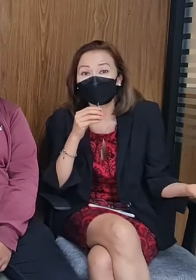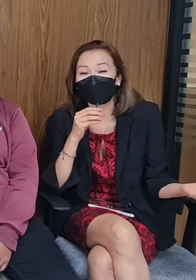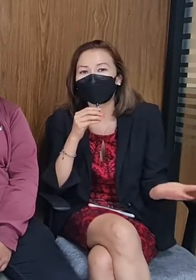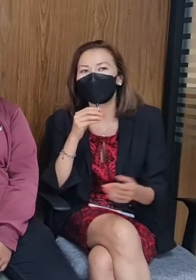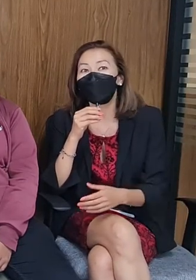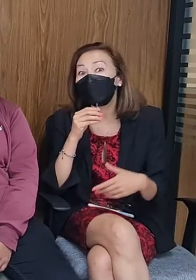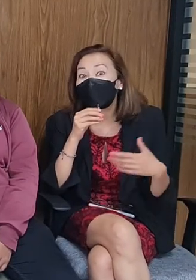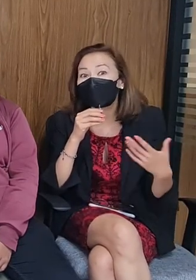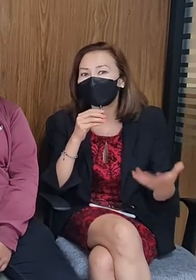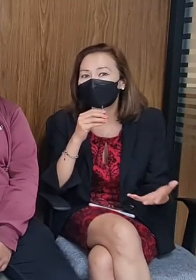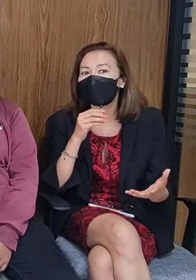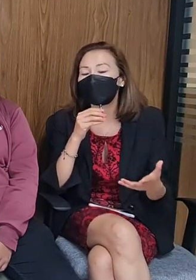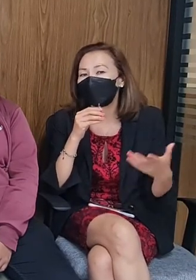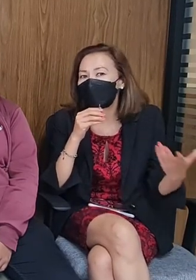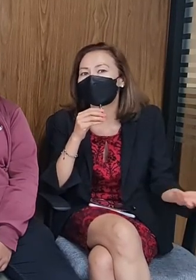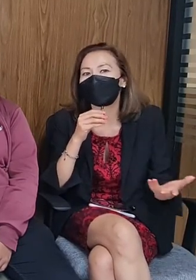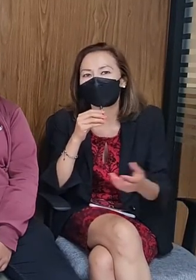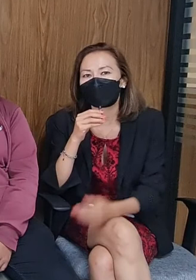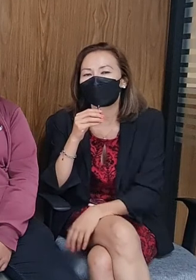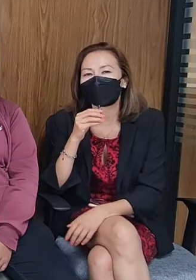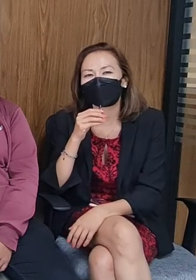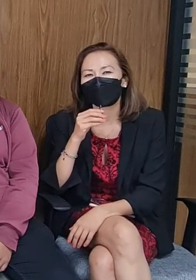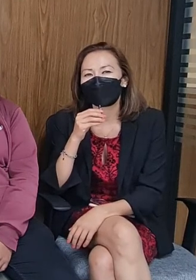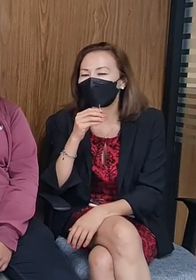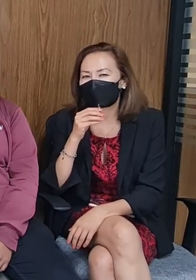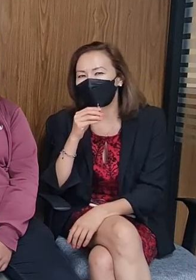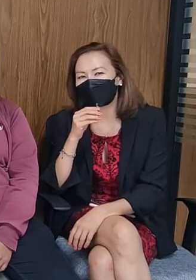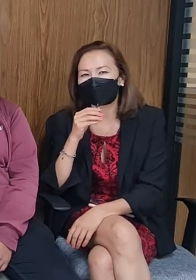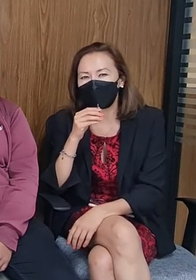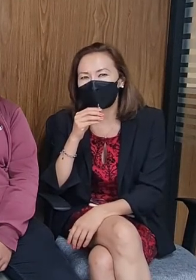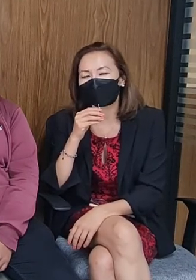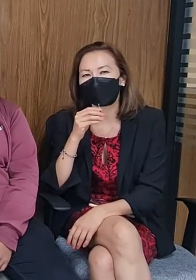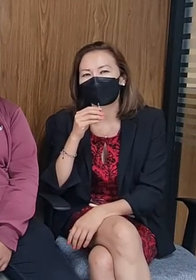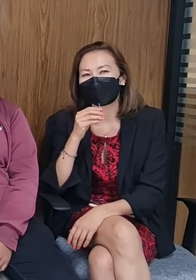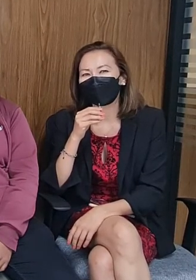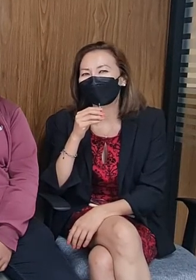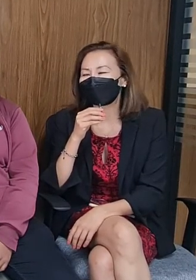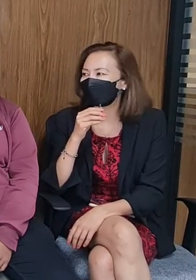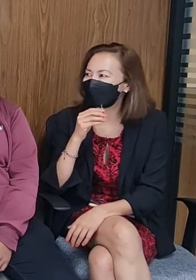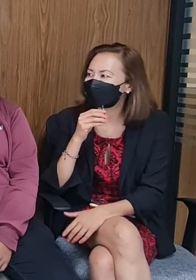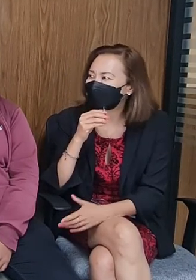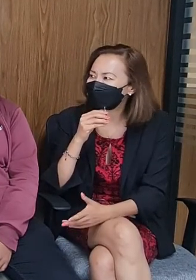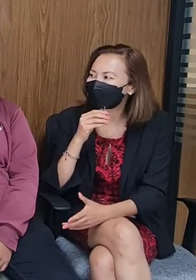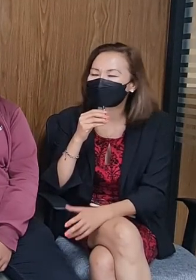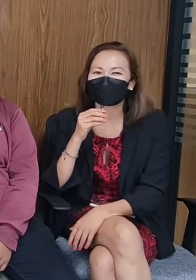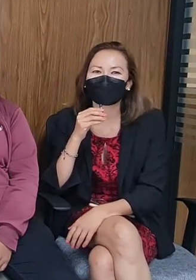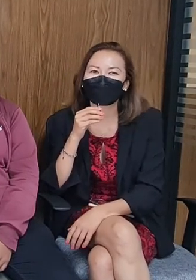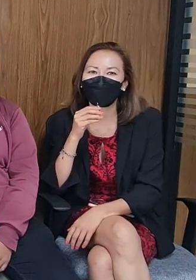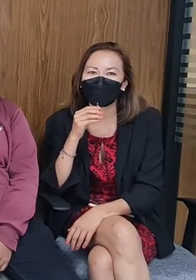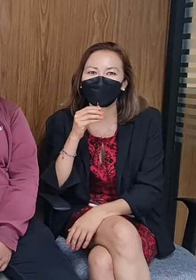orgullosa, muy motivada, vamos al pre nacional con la mejor actitud y los chicos